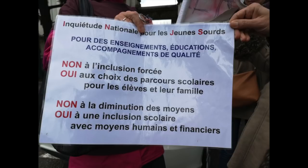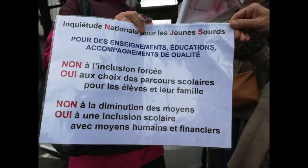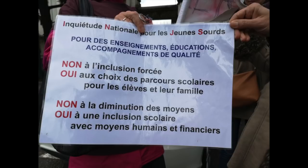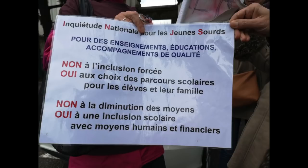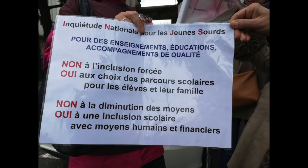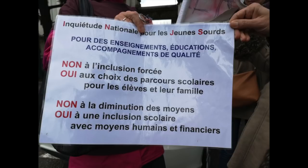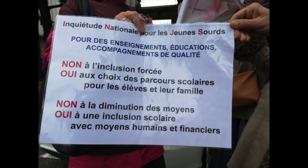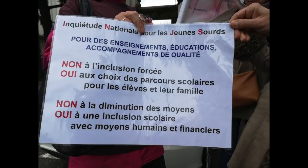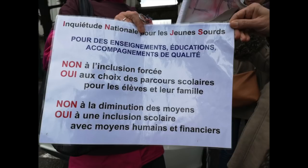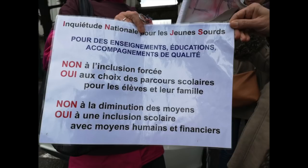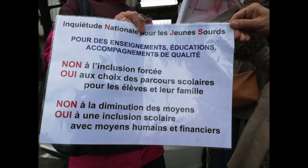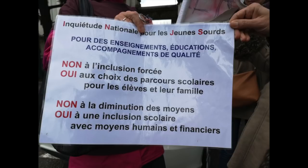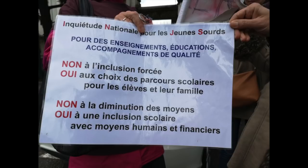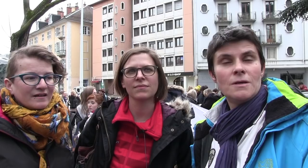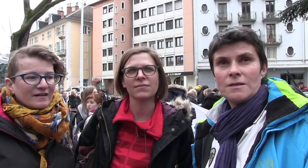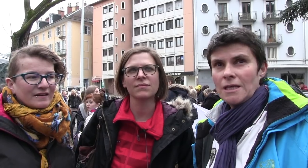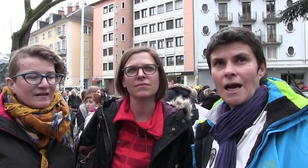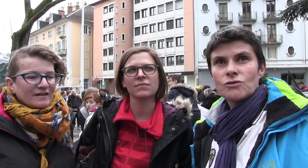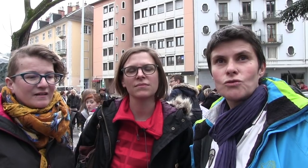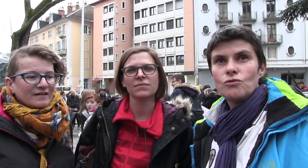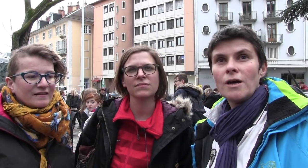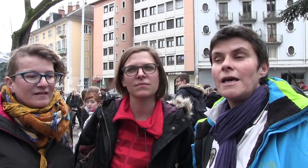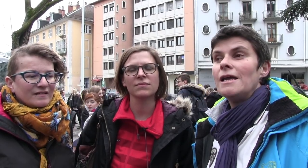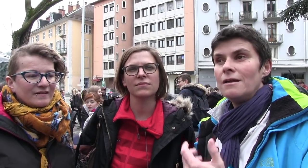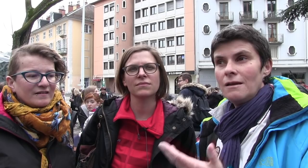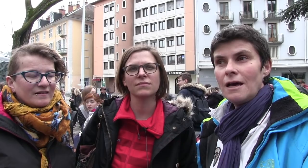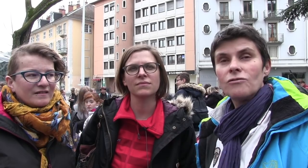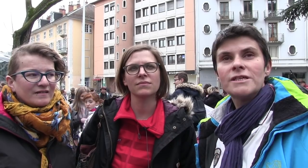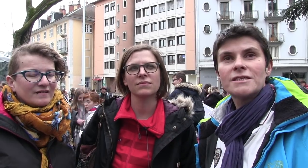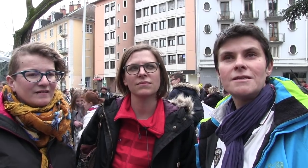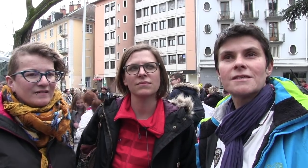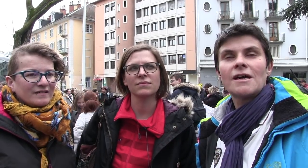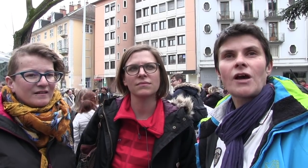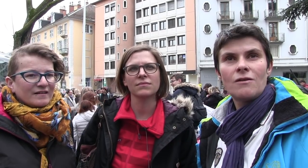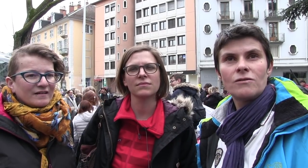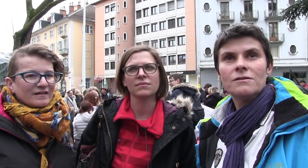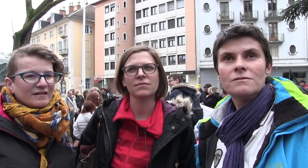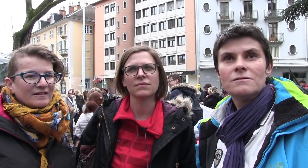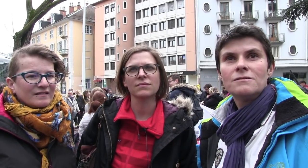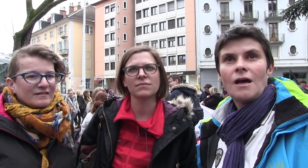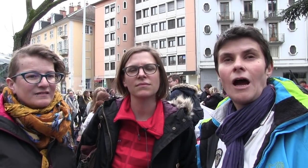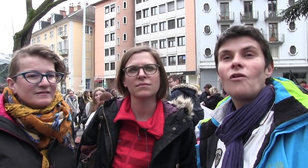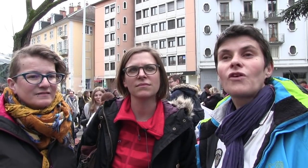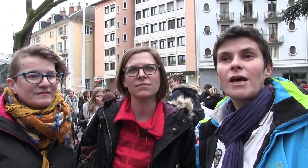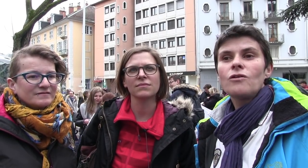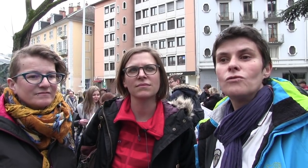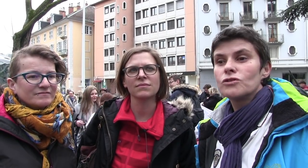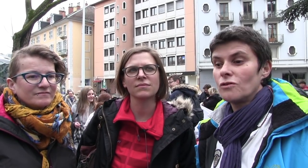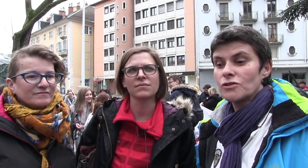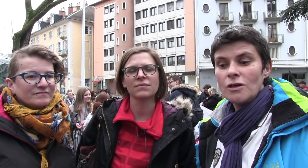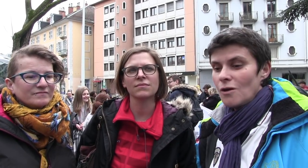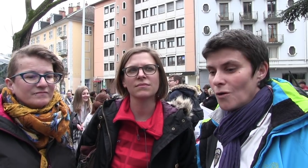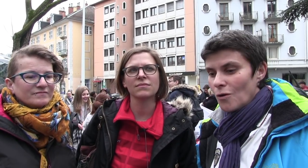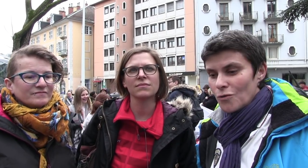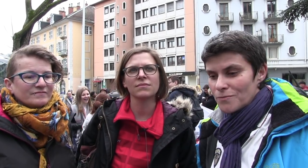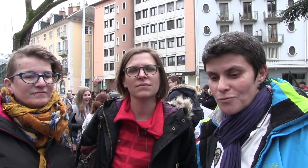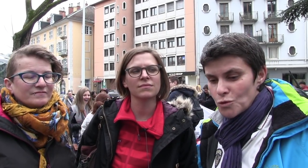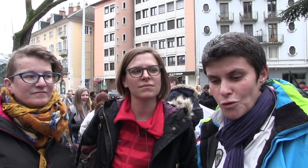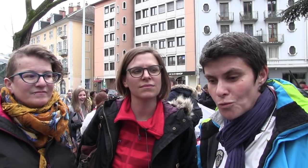où l'appareillage ne marche plus, il reste sourd. Et la langue des signes est sa vraie langue. Alors vrai dans le sens